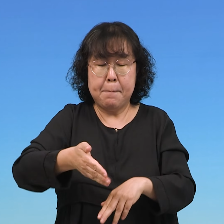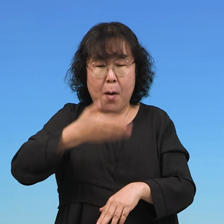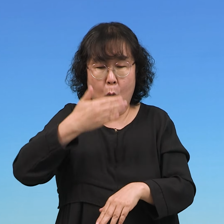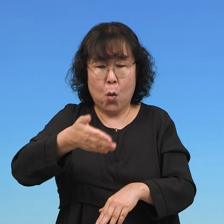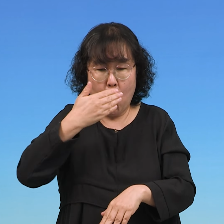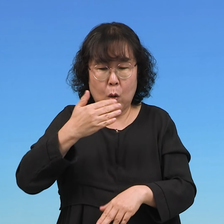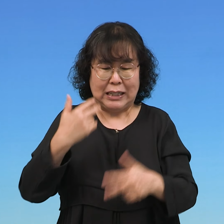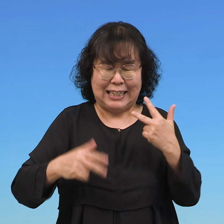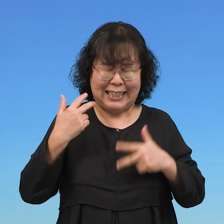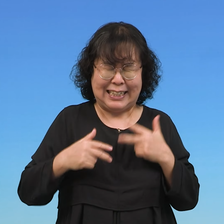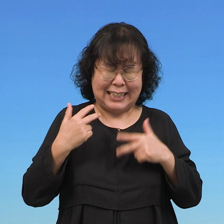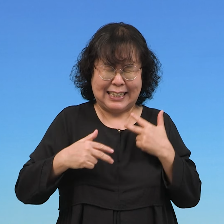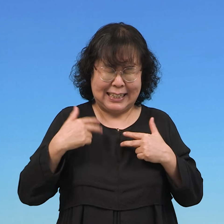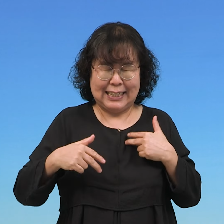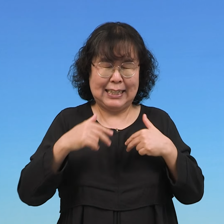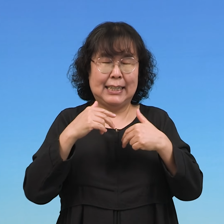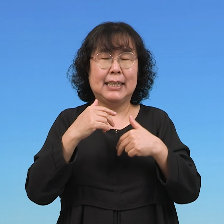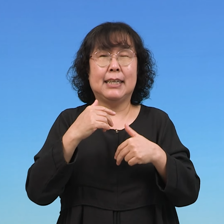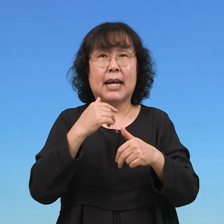즐기자예요. 즐기자.